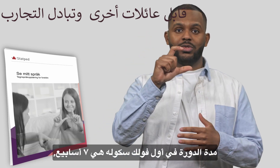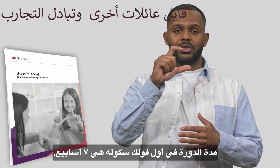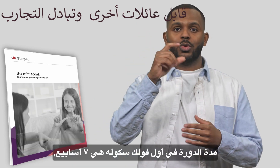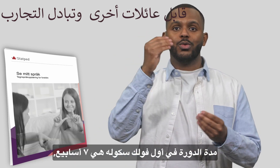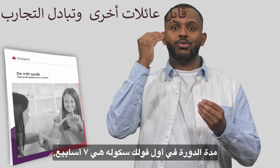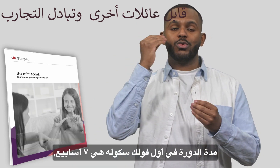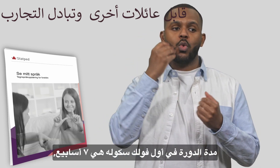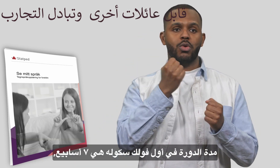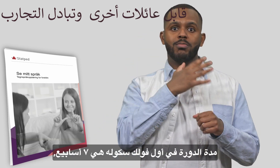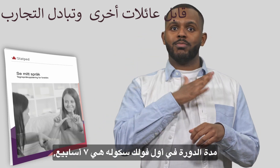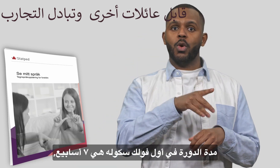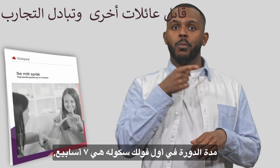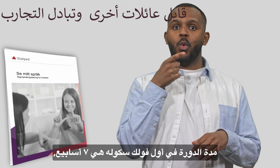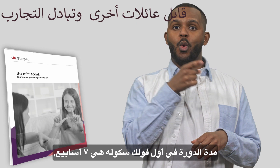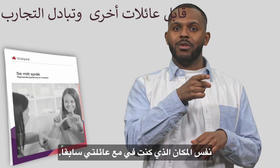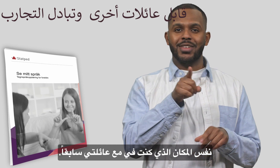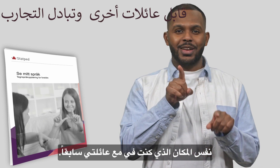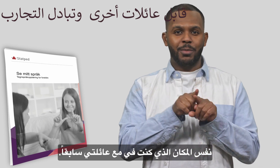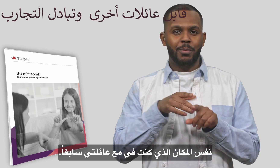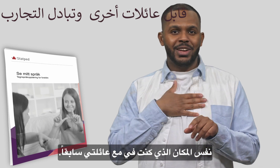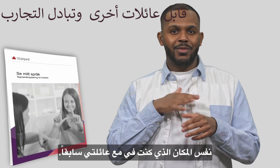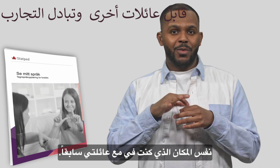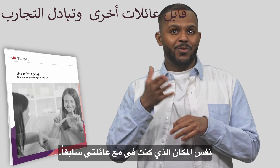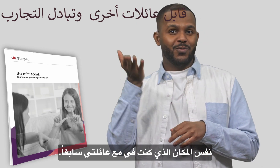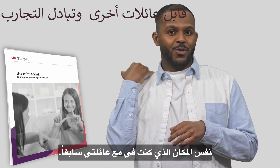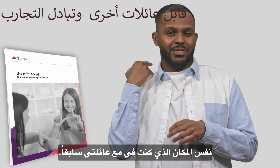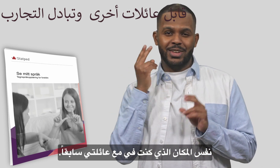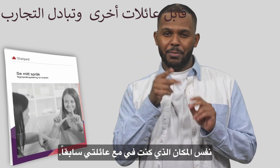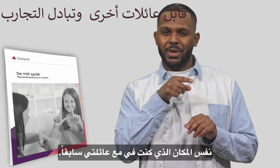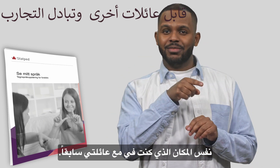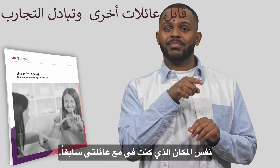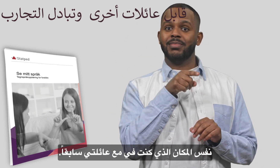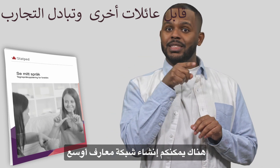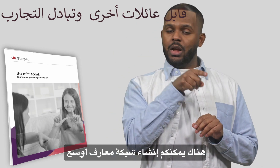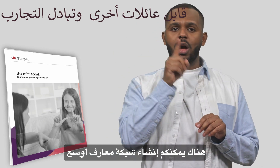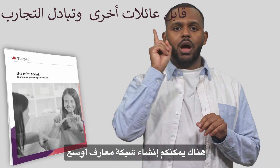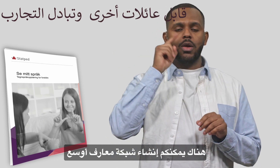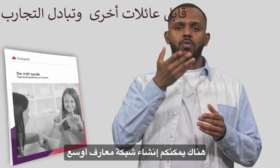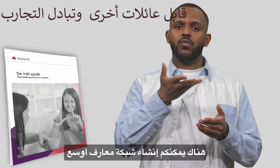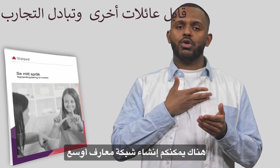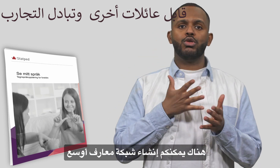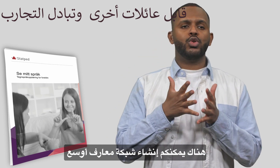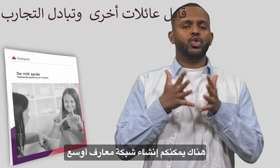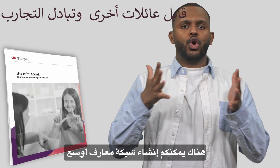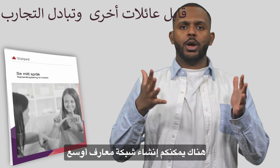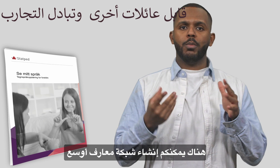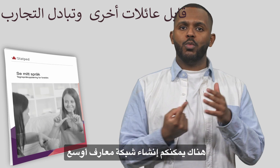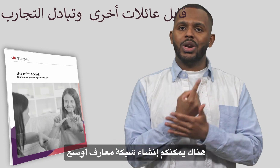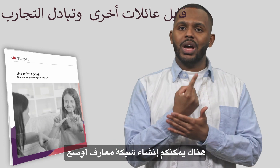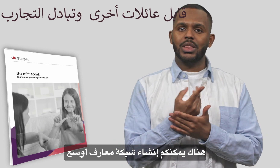مدة الدورة في أول فولك سكولا هي 7 أسابيع، نفس المكان الذي كنت فيه مع عائلتي سابقا. هناك يمكنك إنشاء